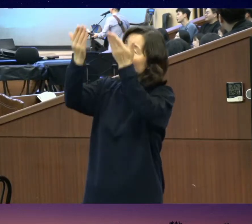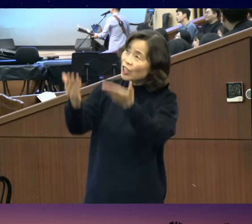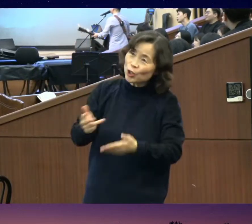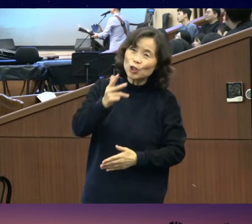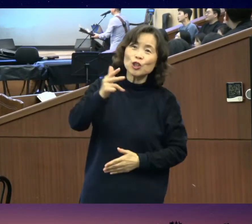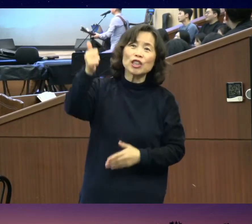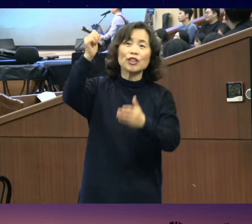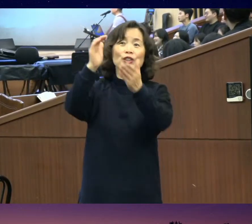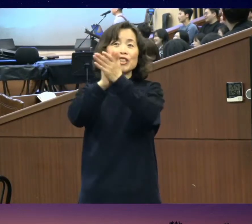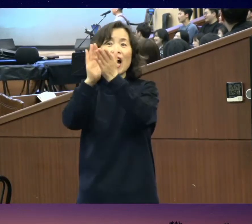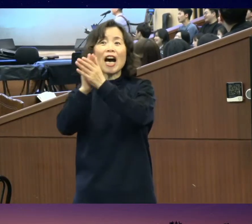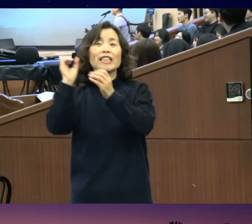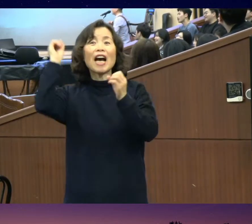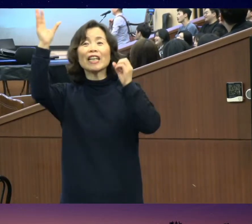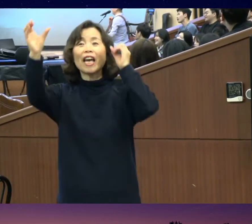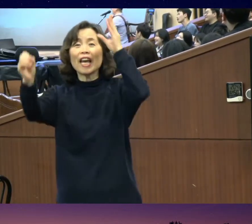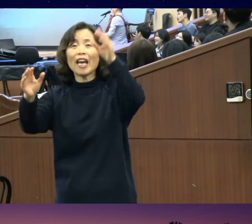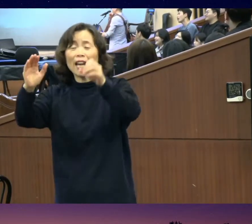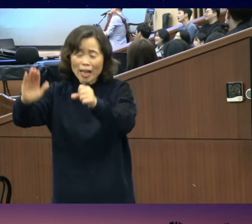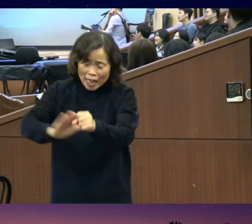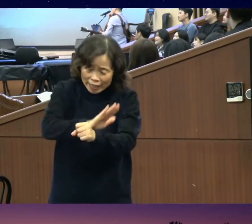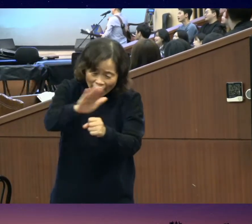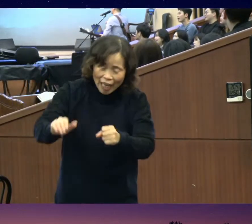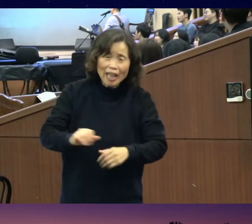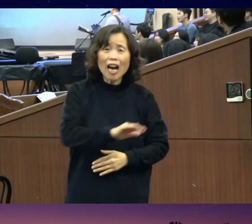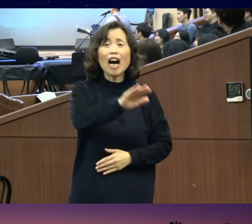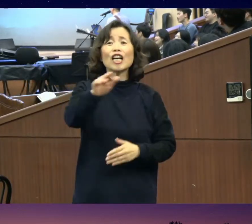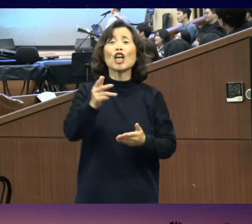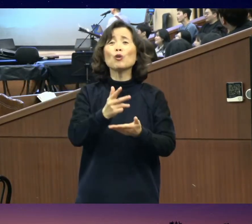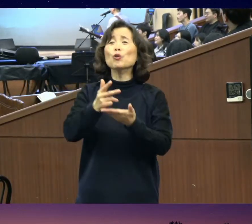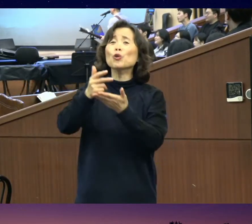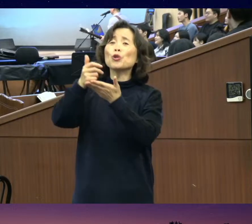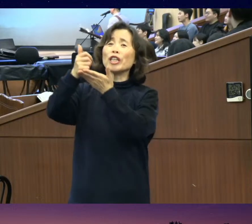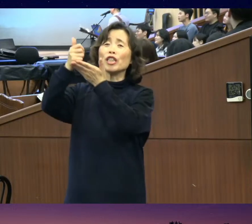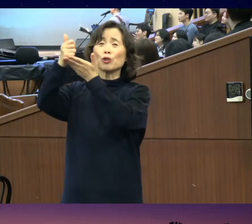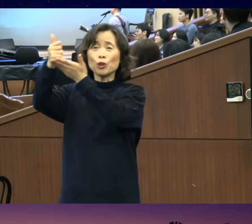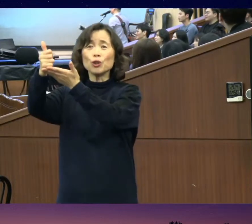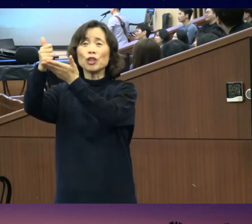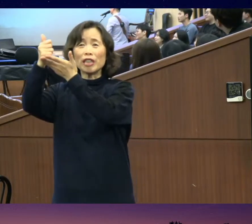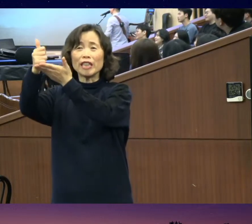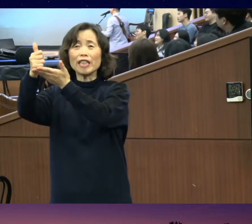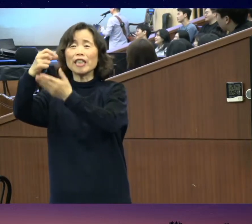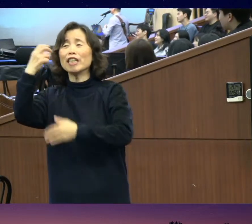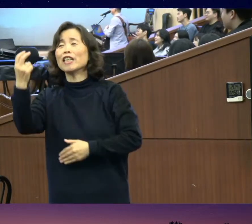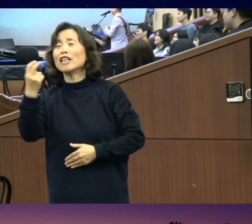사랑해 주신 주 찬양해 사랑해 우리 주님